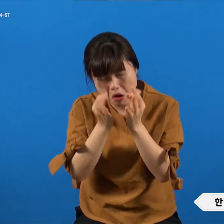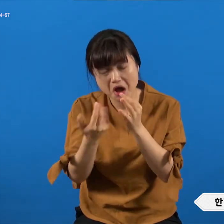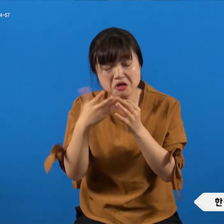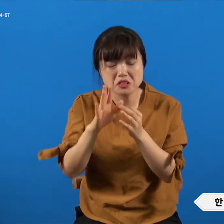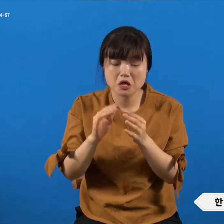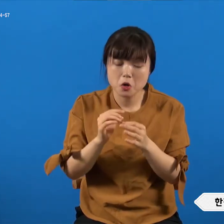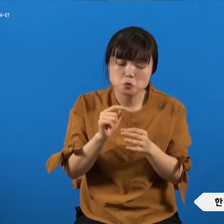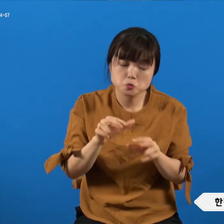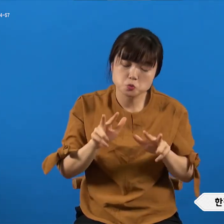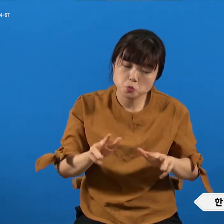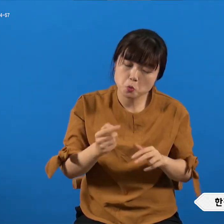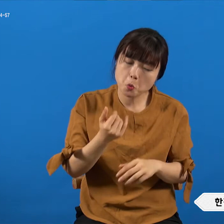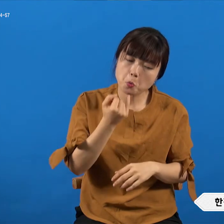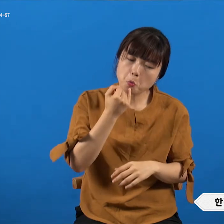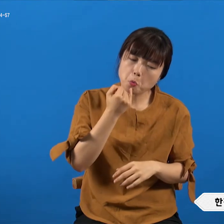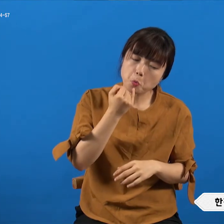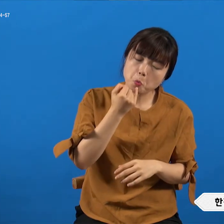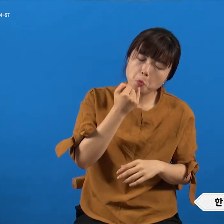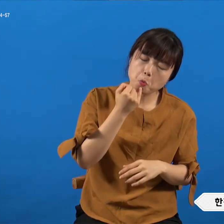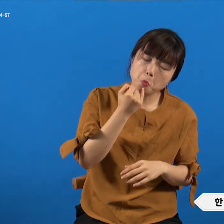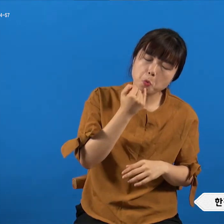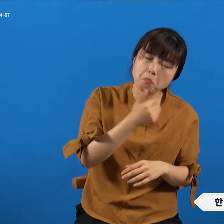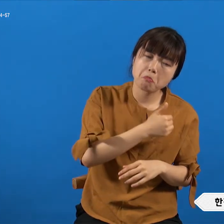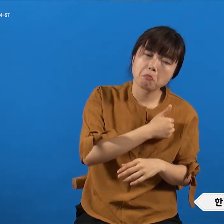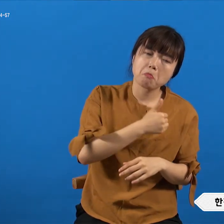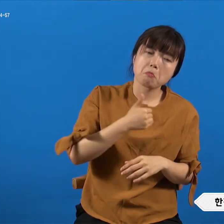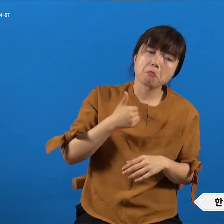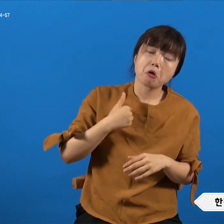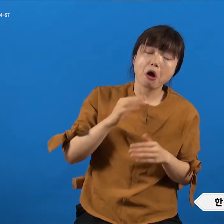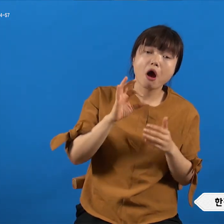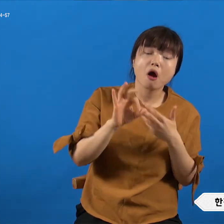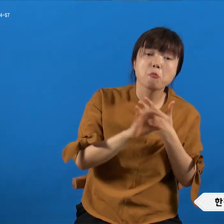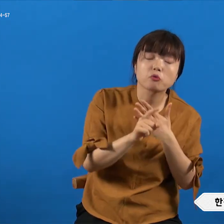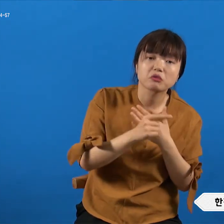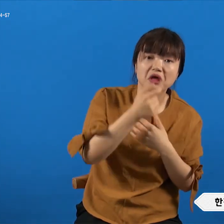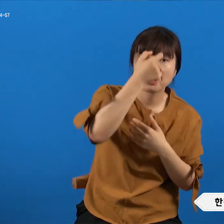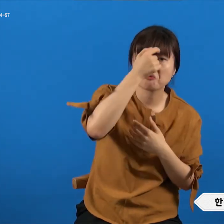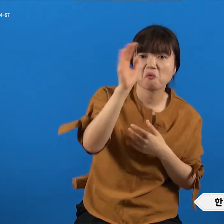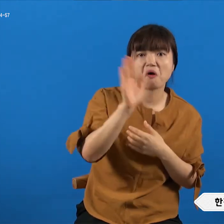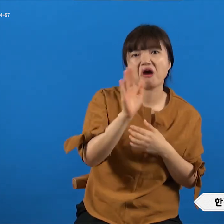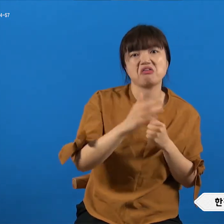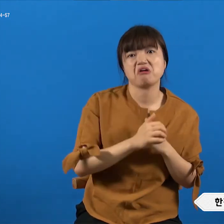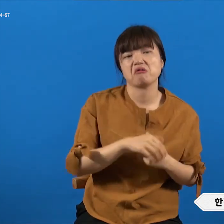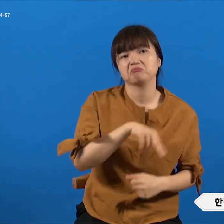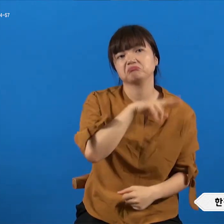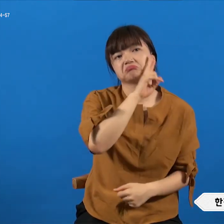다 이루었다 배부르다 싶은지 그냥 기도가 식어져 버립니다.